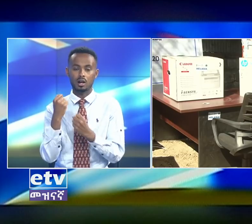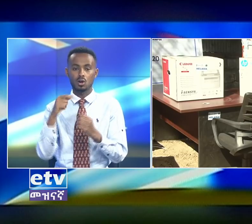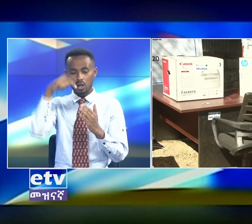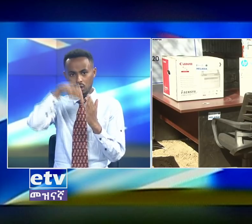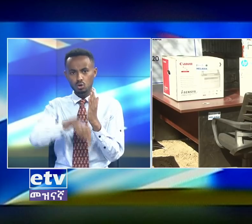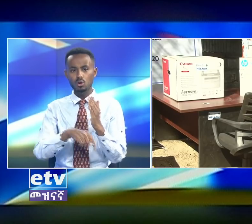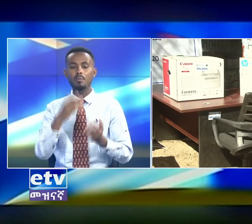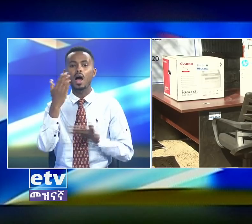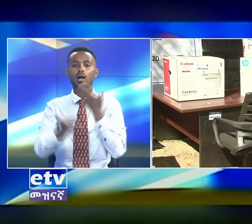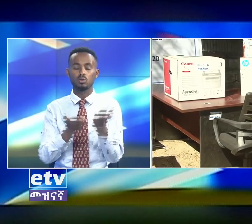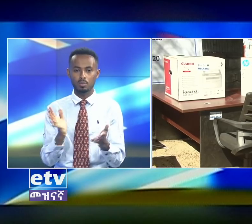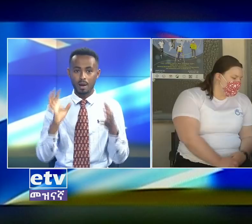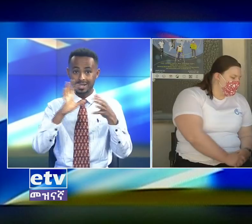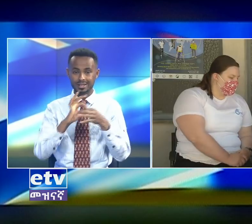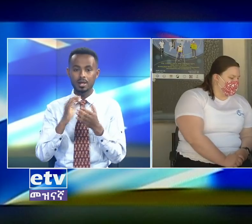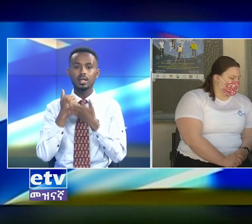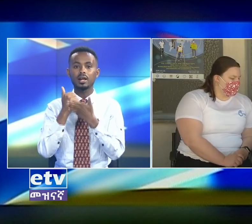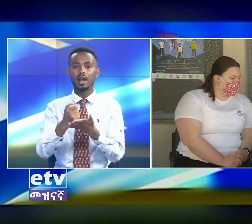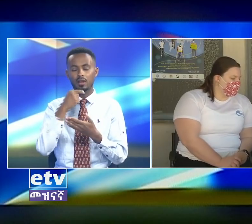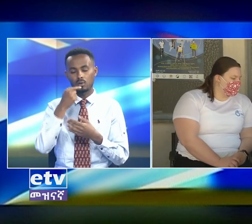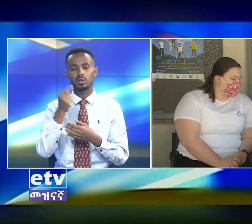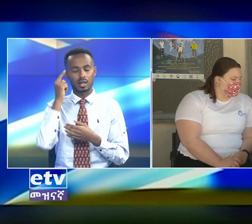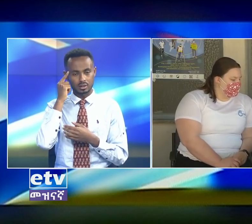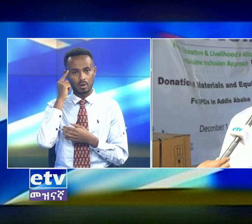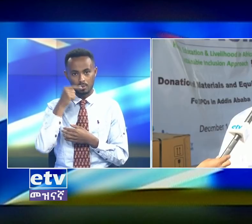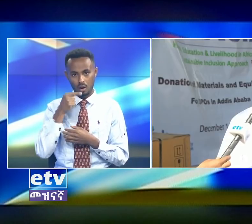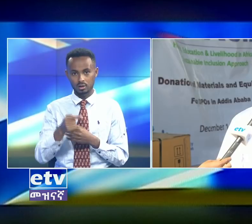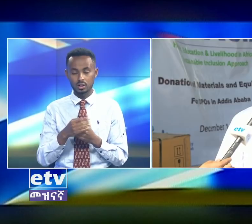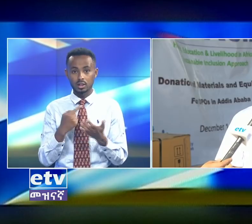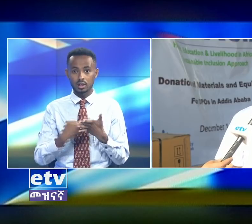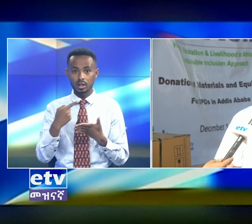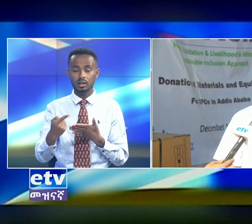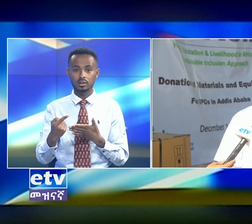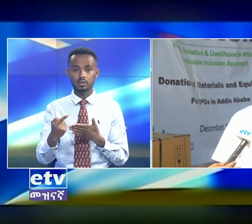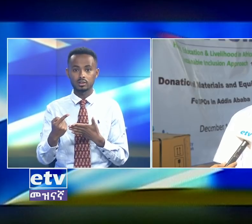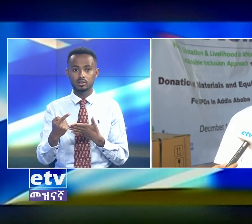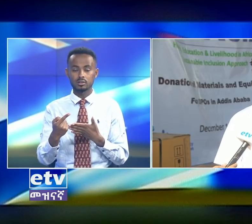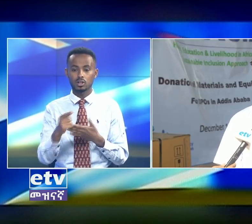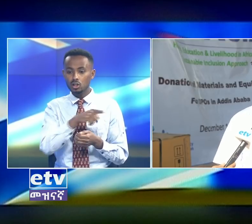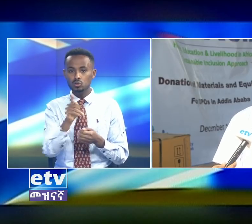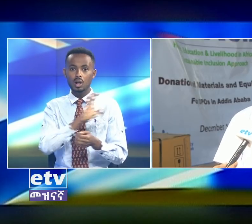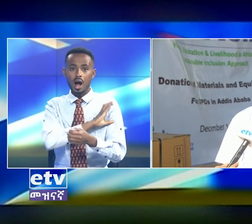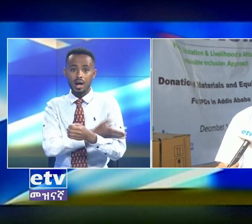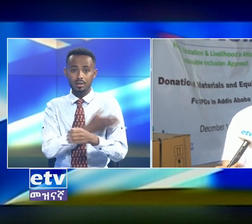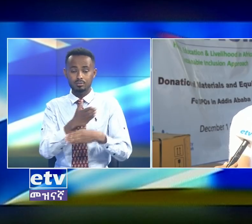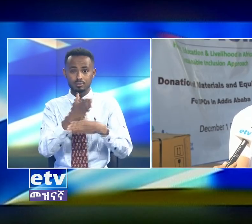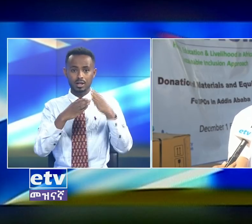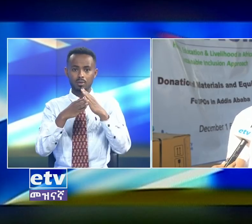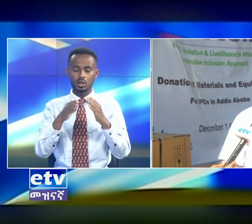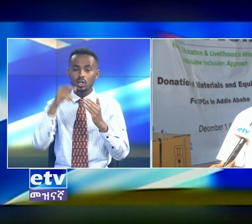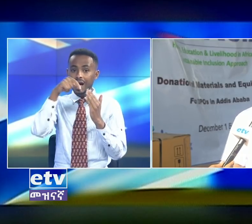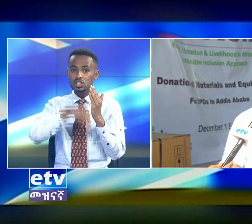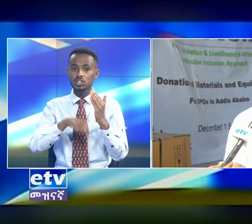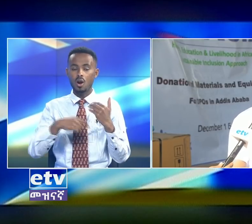ወርዶ ለሚያገለግሉት ማህበረሰብ ይረዳል ተብሎ ይታሰባል ብለዋል። ይሄ የነሱን አቅም መገንባት ወደ ታች